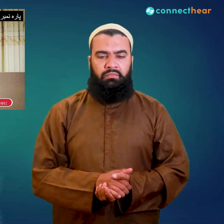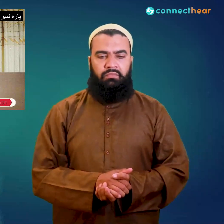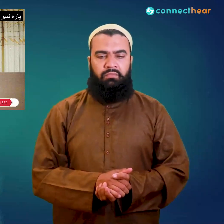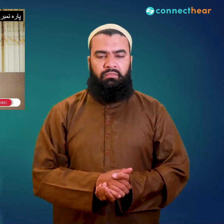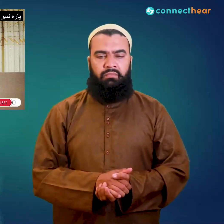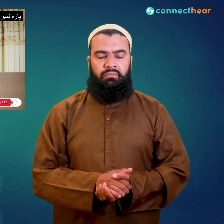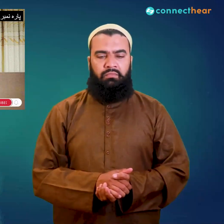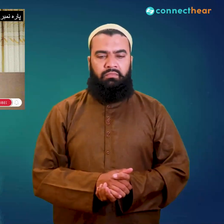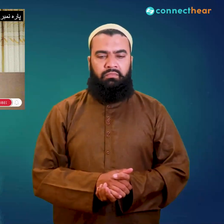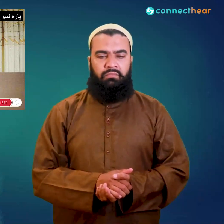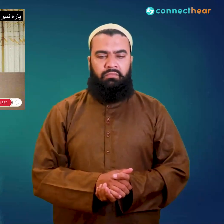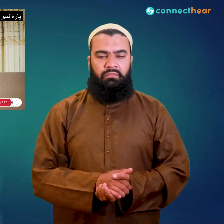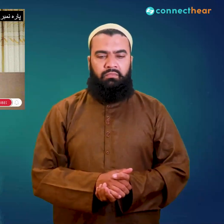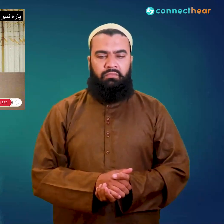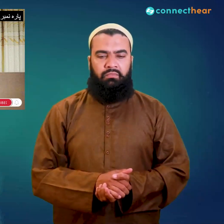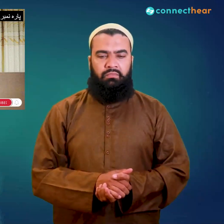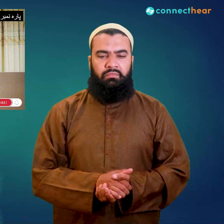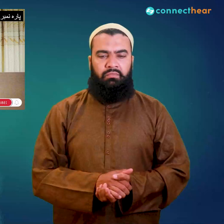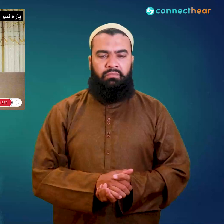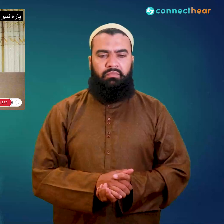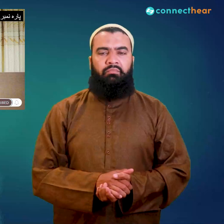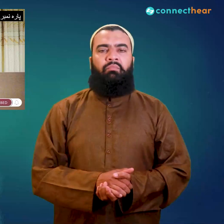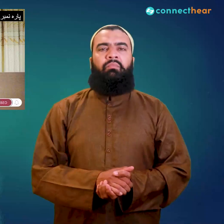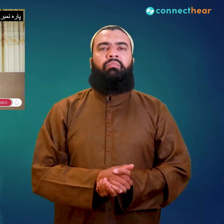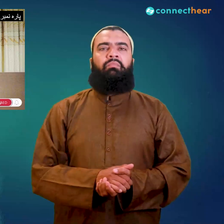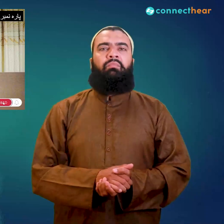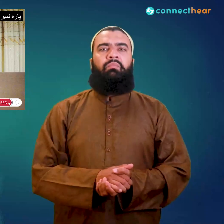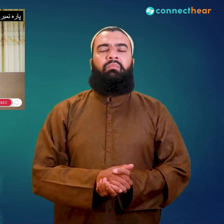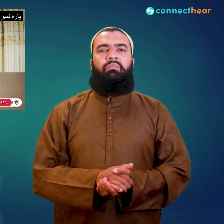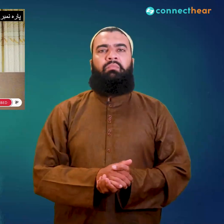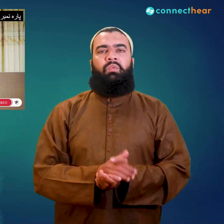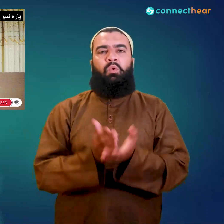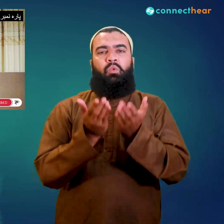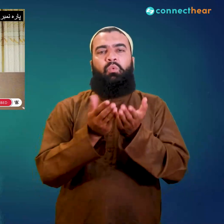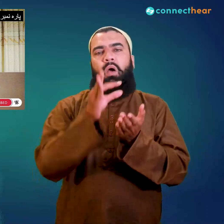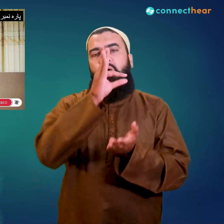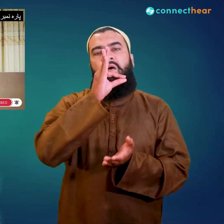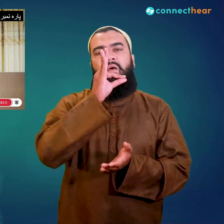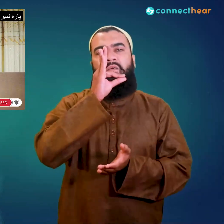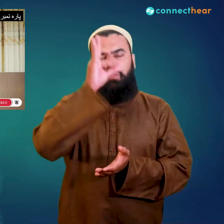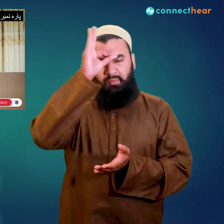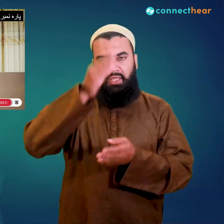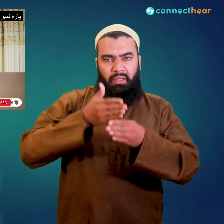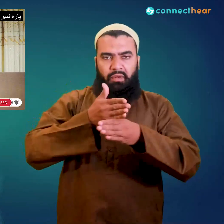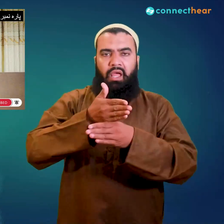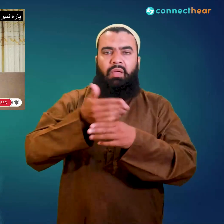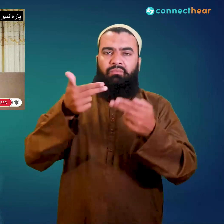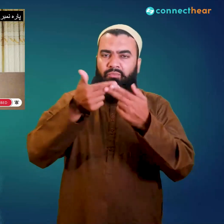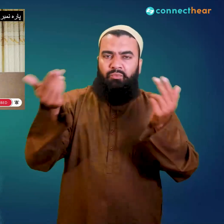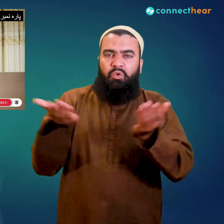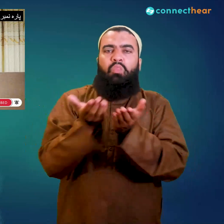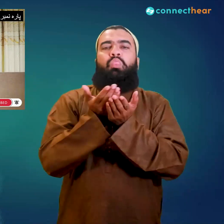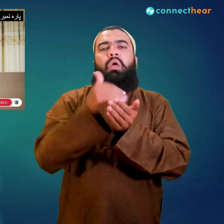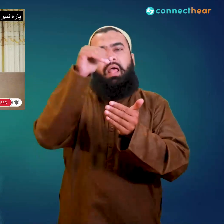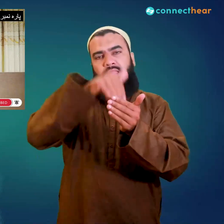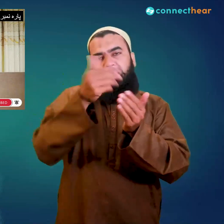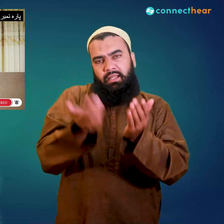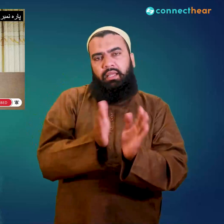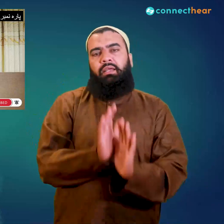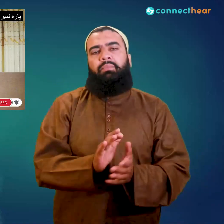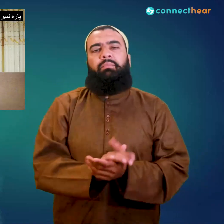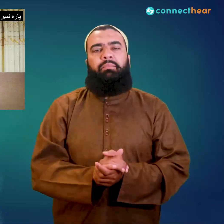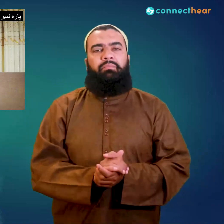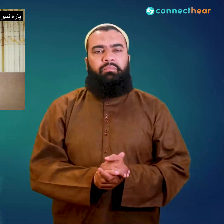ولوالدی وللمؤمنین یوم یقوم الحساب مذکور ہے۔ اس آیت مبارکہ سے دعا